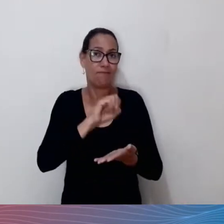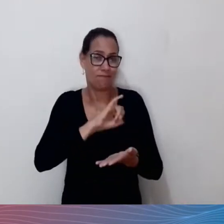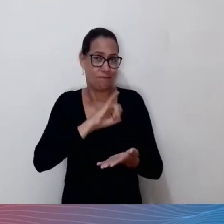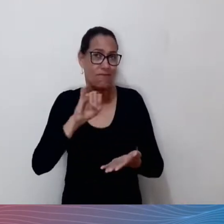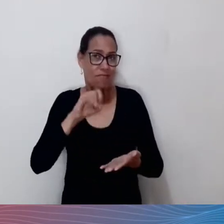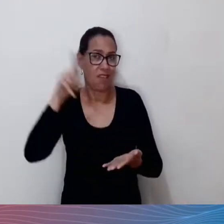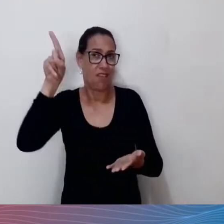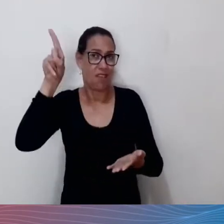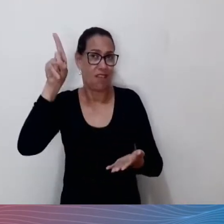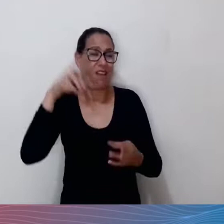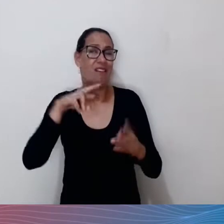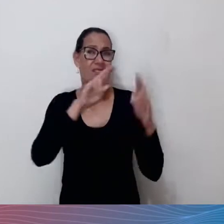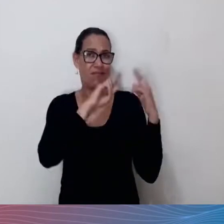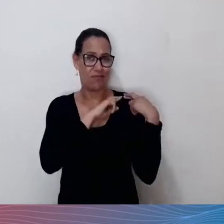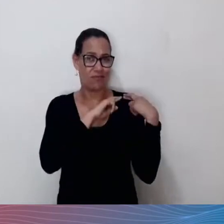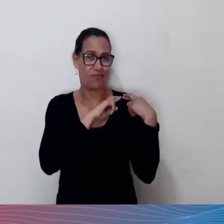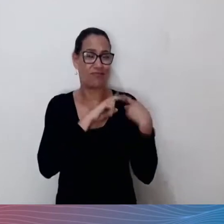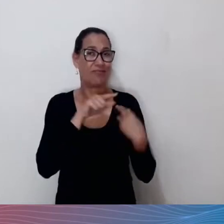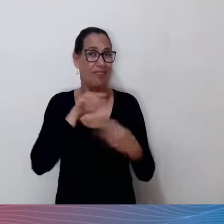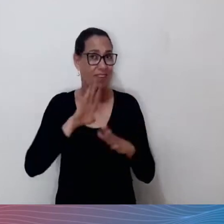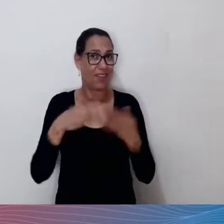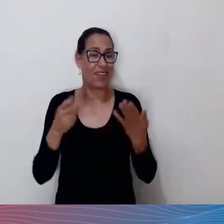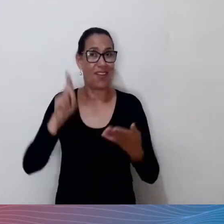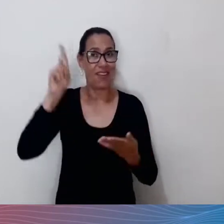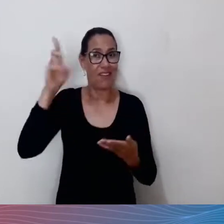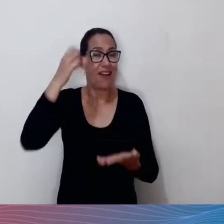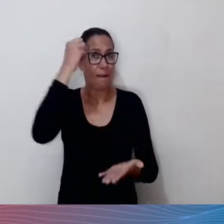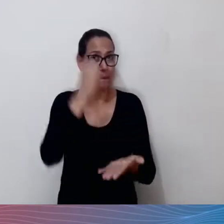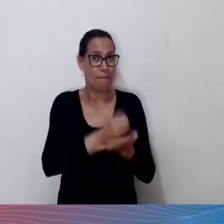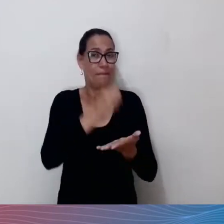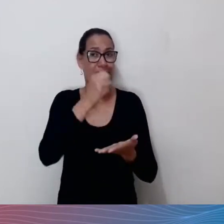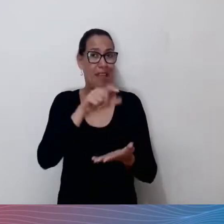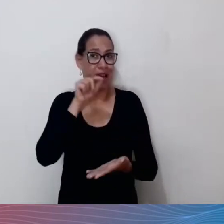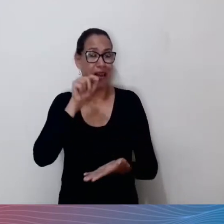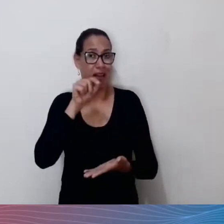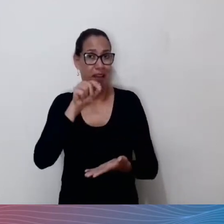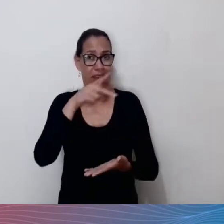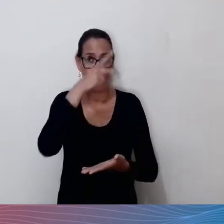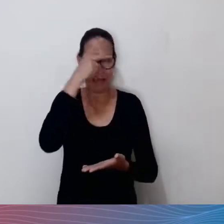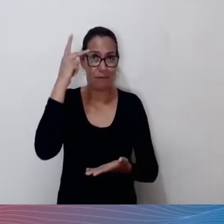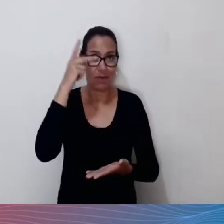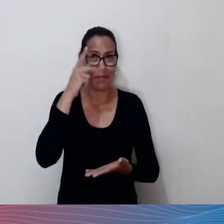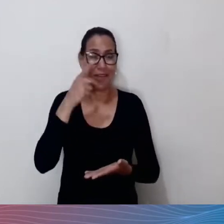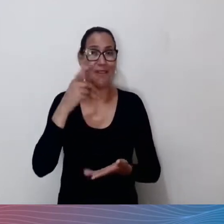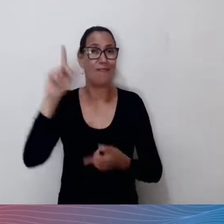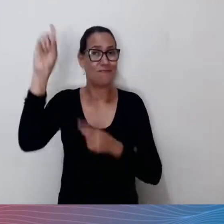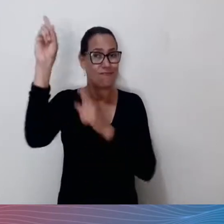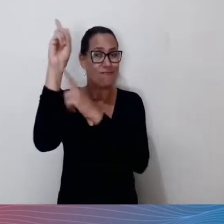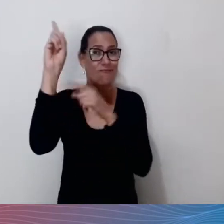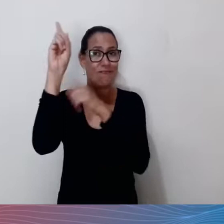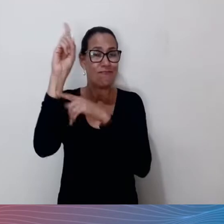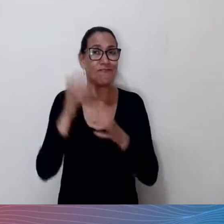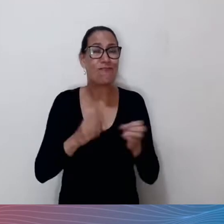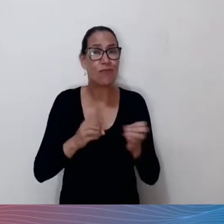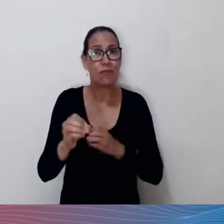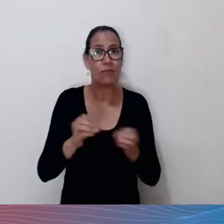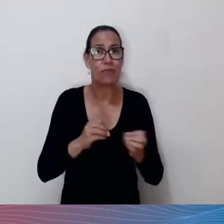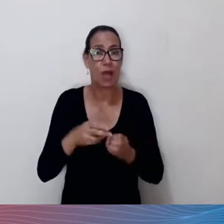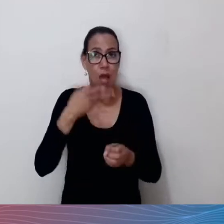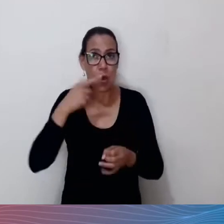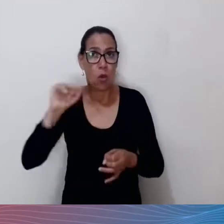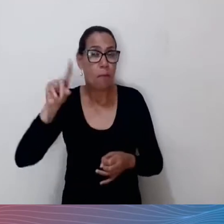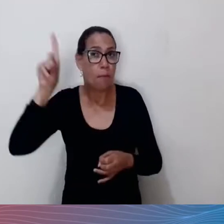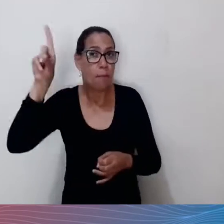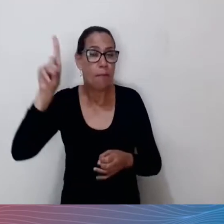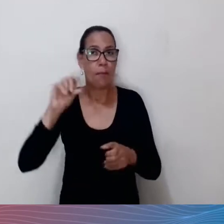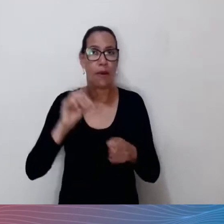confirma, Ele faz com que esse alguém faça a sua vontade, faz a sua obra, e o Pai é quem faz. Porque a